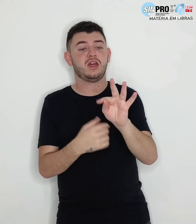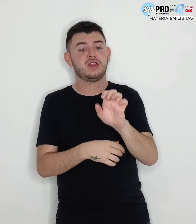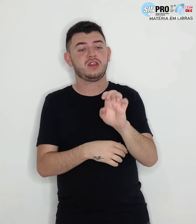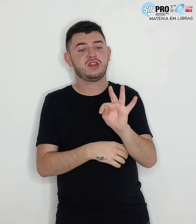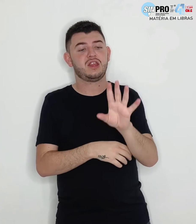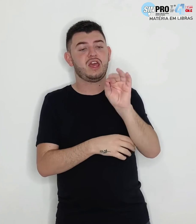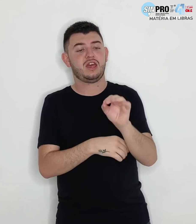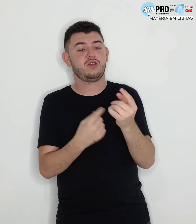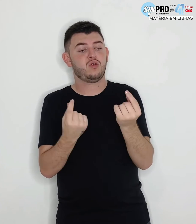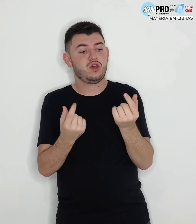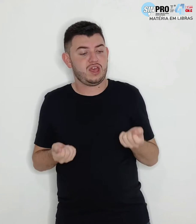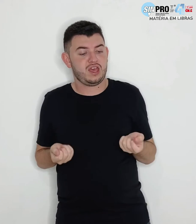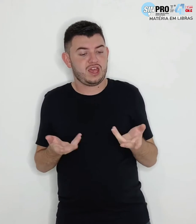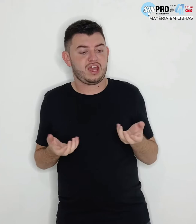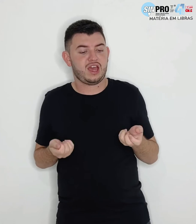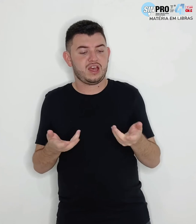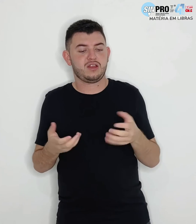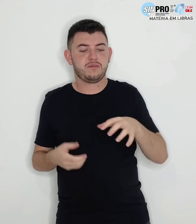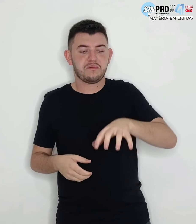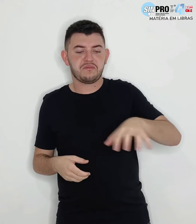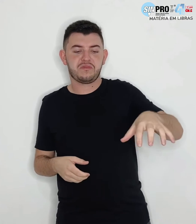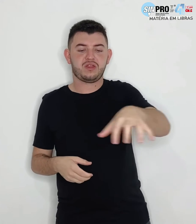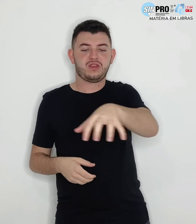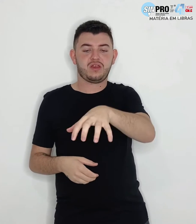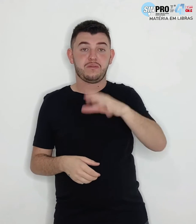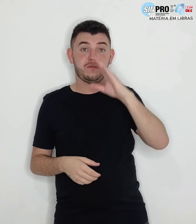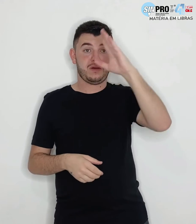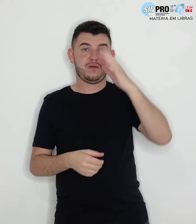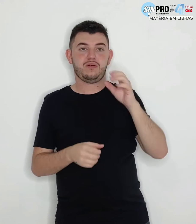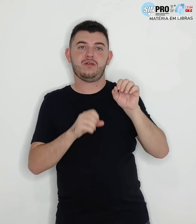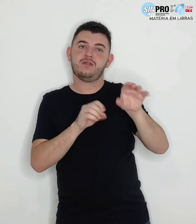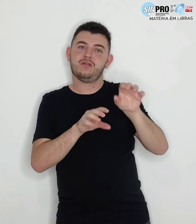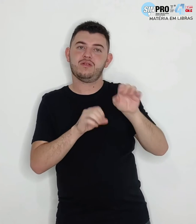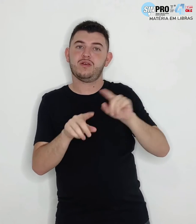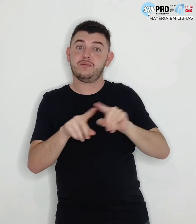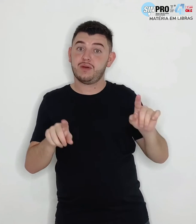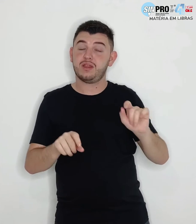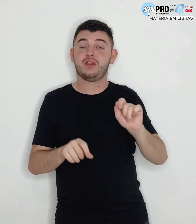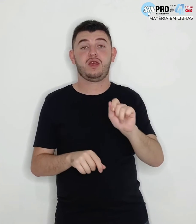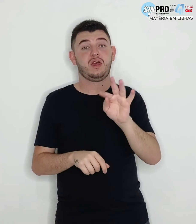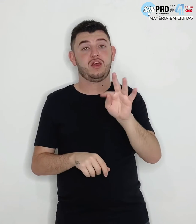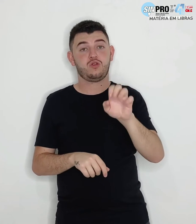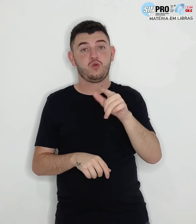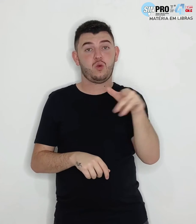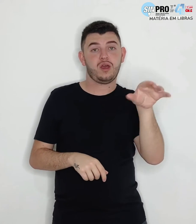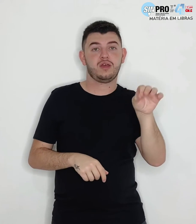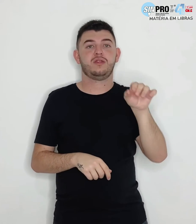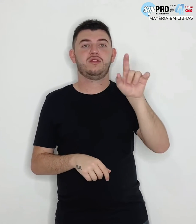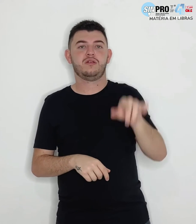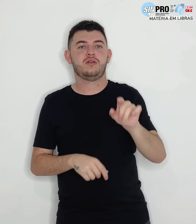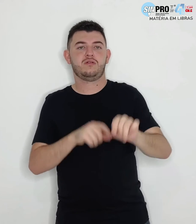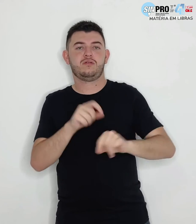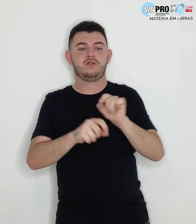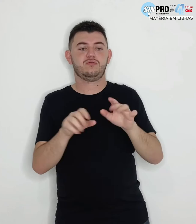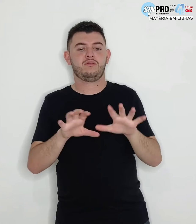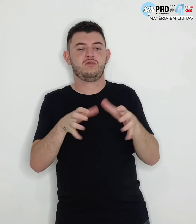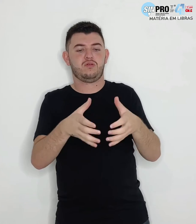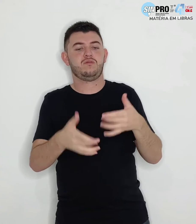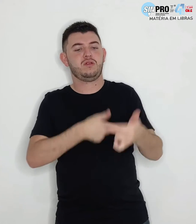setores estruturais como educação. Sua revogação, portanto, exige a atuação intransigente e unificada da